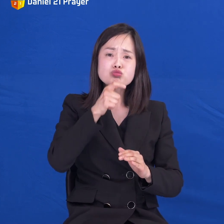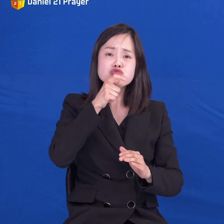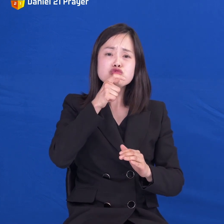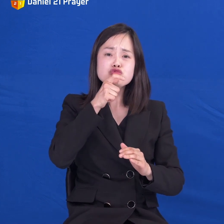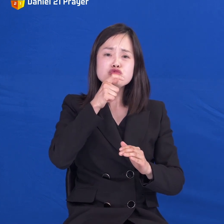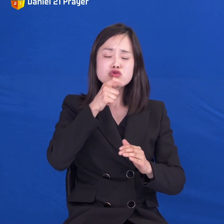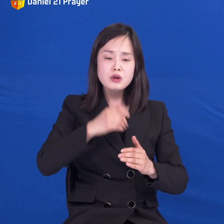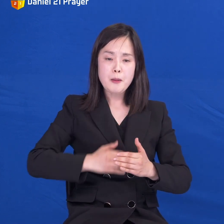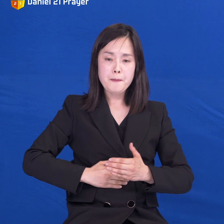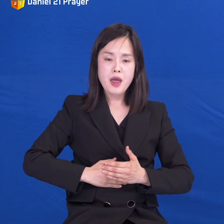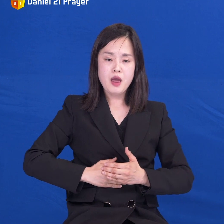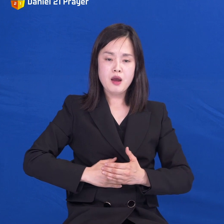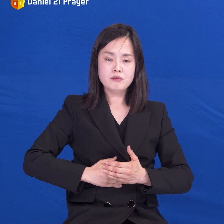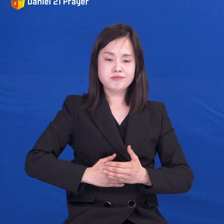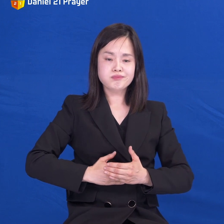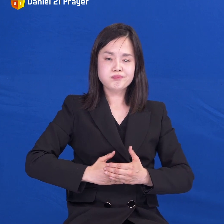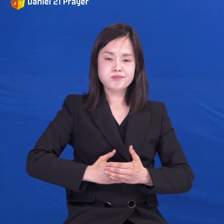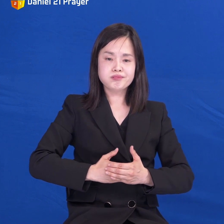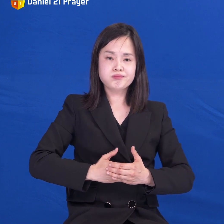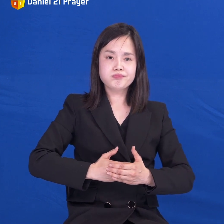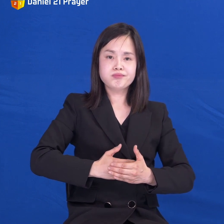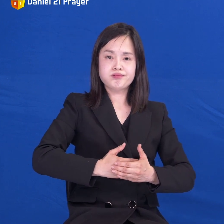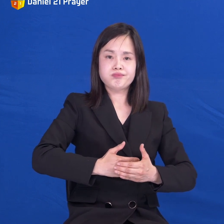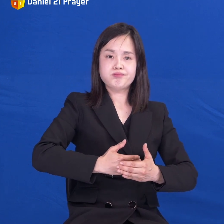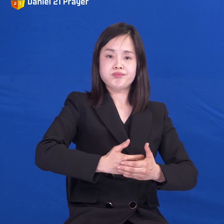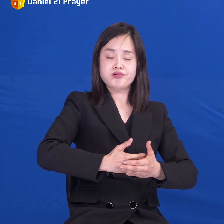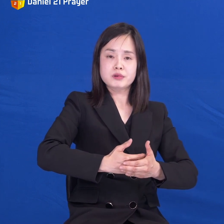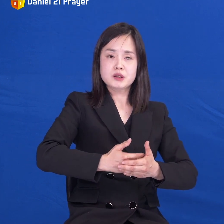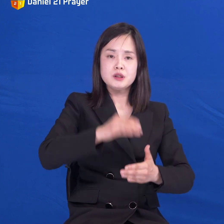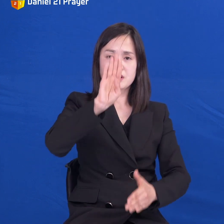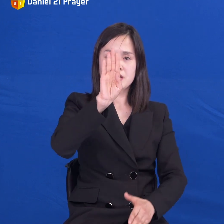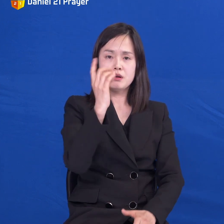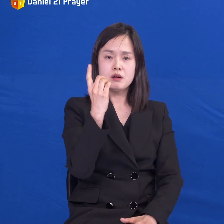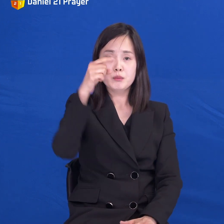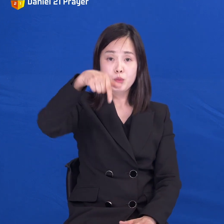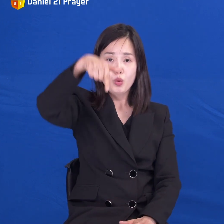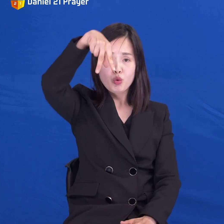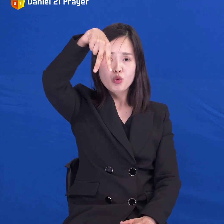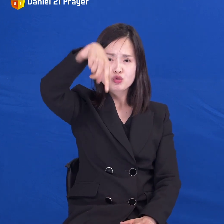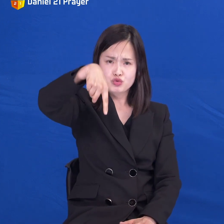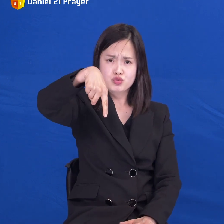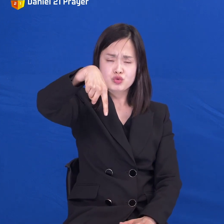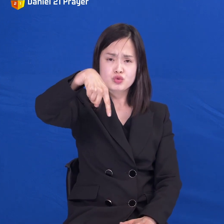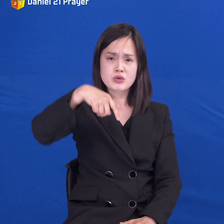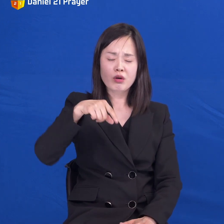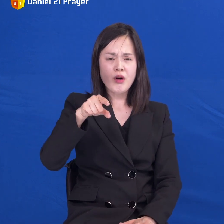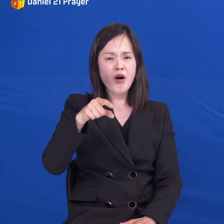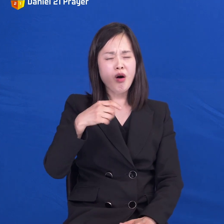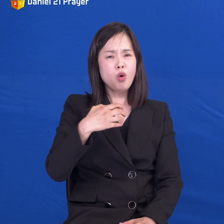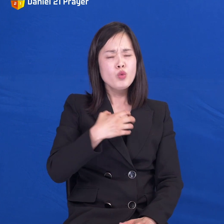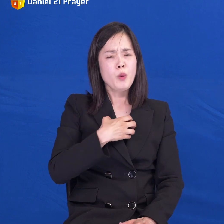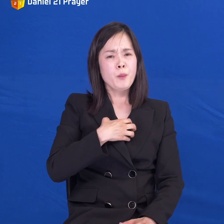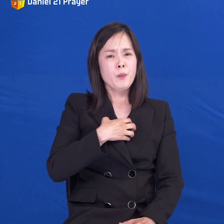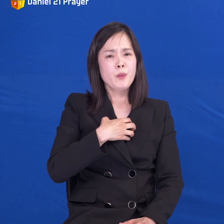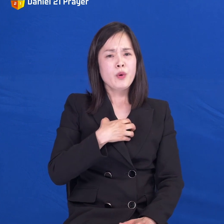이게 복수가 차면 위험하다는데, 그래서 제가 또 배에다 손을 얹고 예수 이름으로